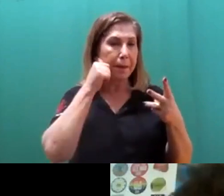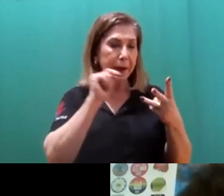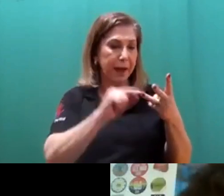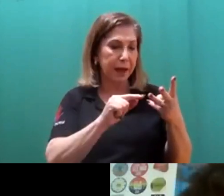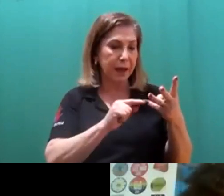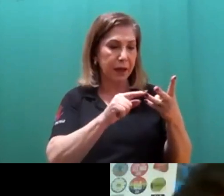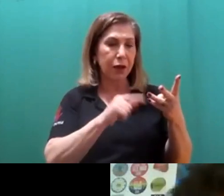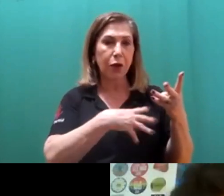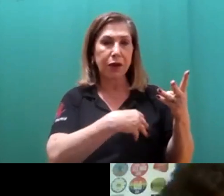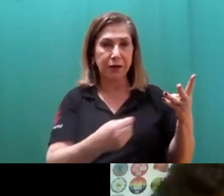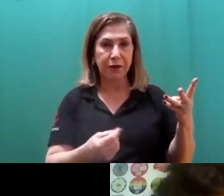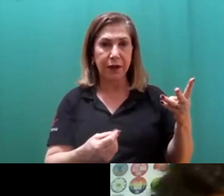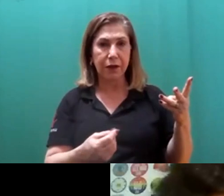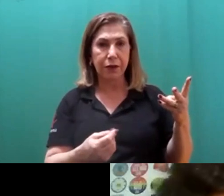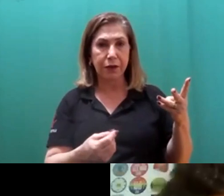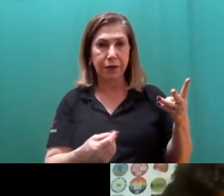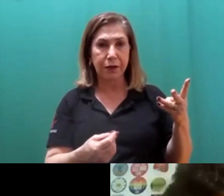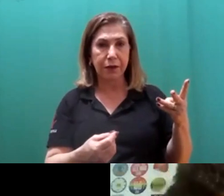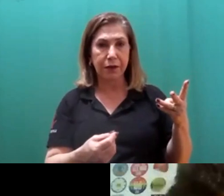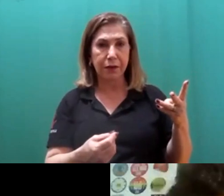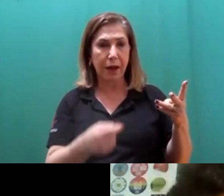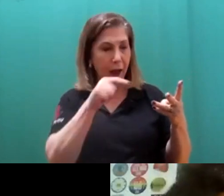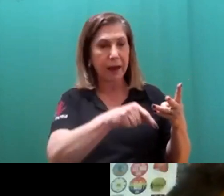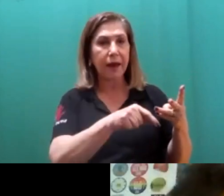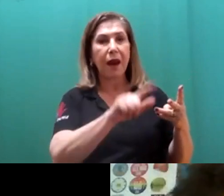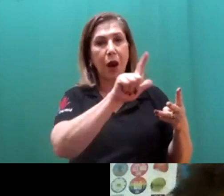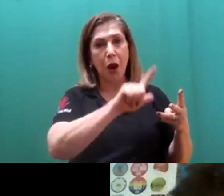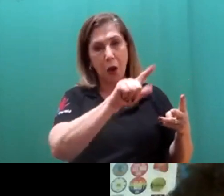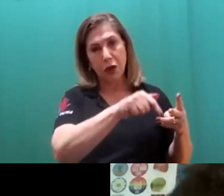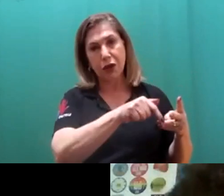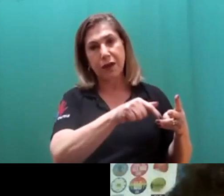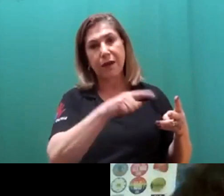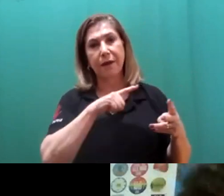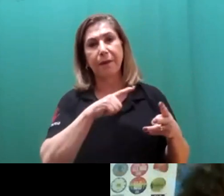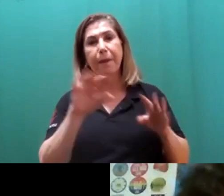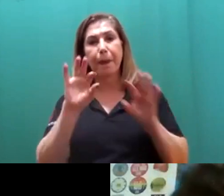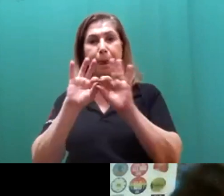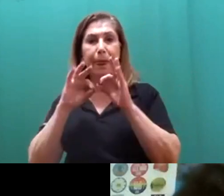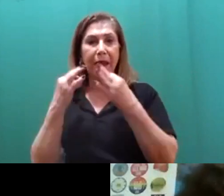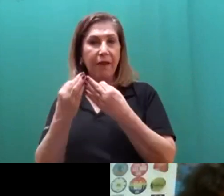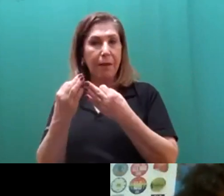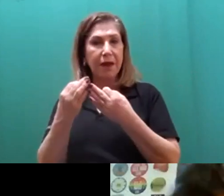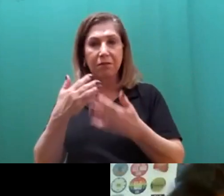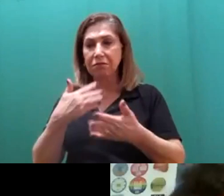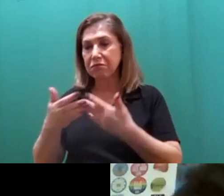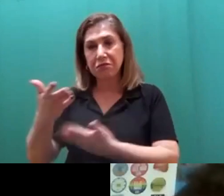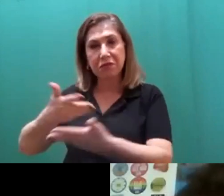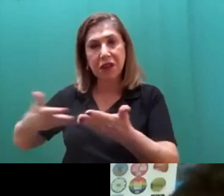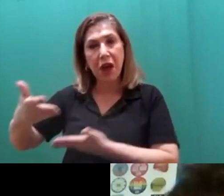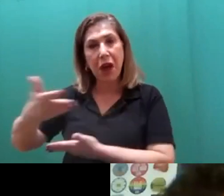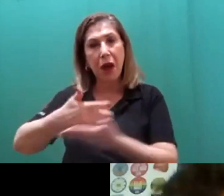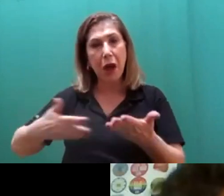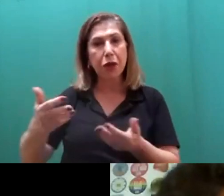aqui latino-americanas não é a lógica. Né? A lógica é família, é quem interage, quem vive num território. Então,